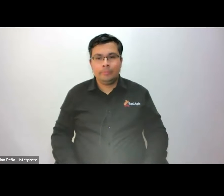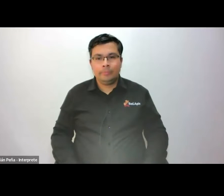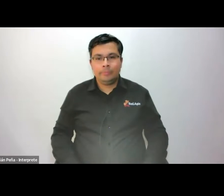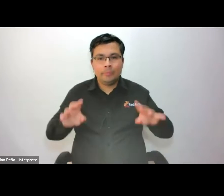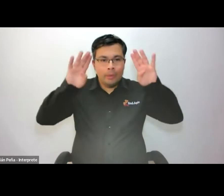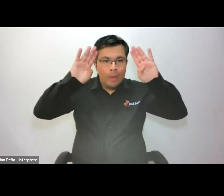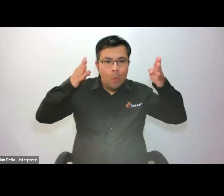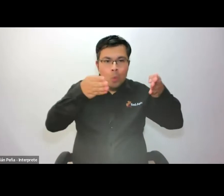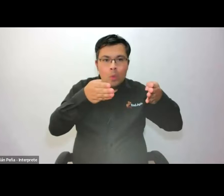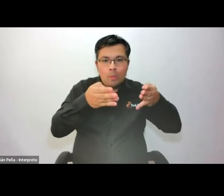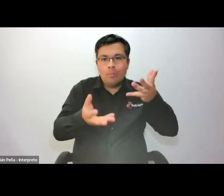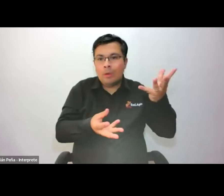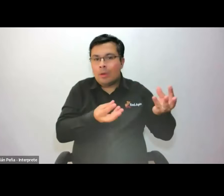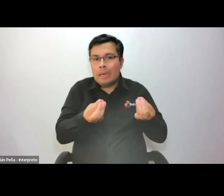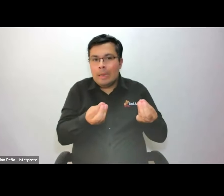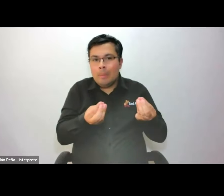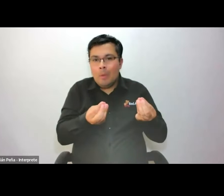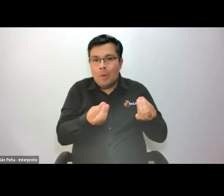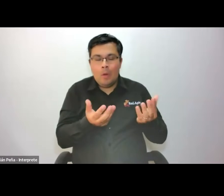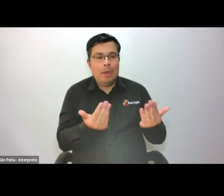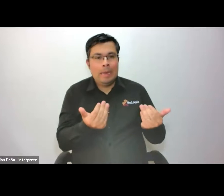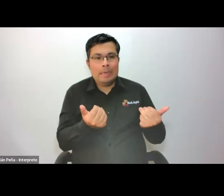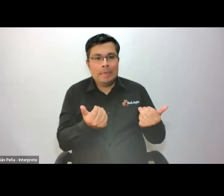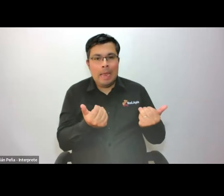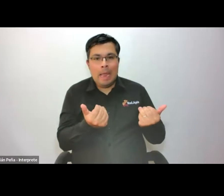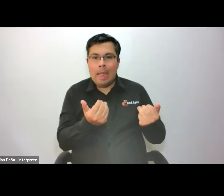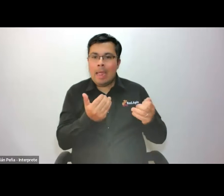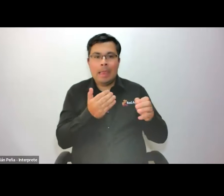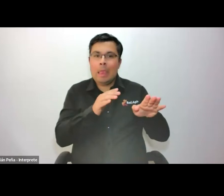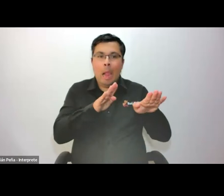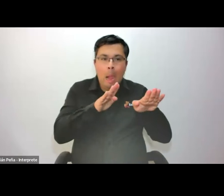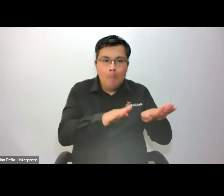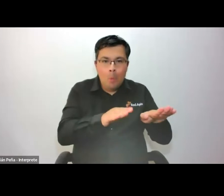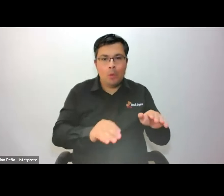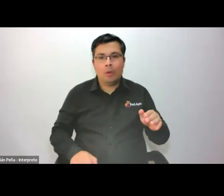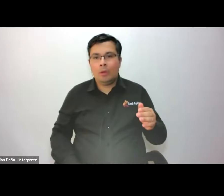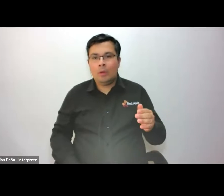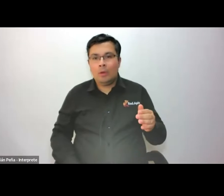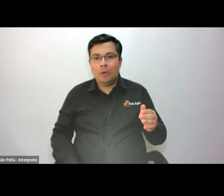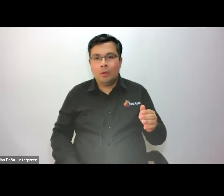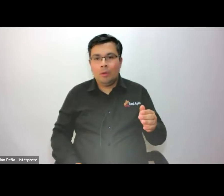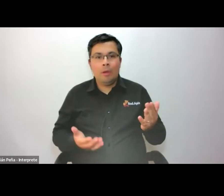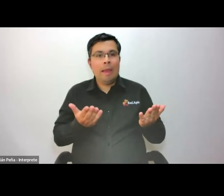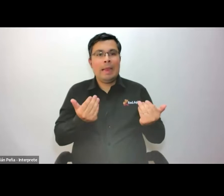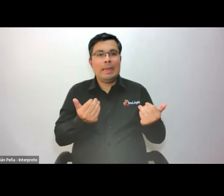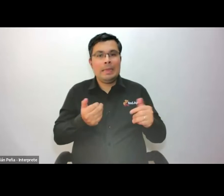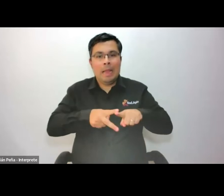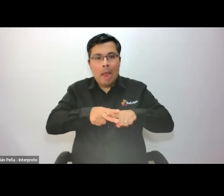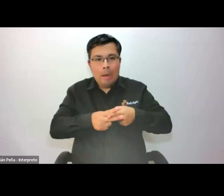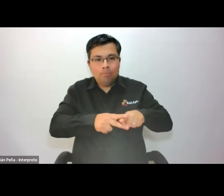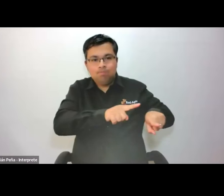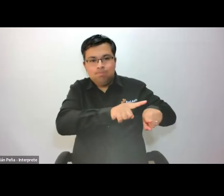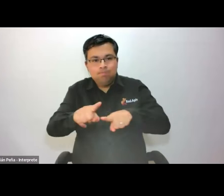una fuente de necesidades de apoyo que genera la necesidad de provisión de recursos pedagógicos